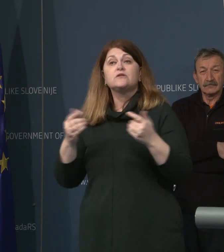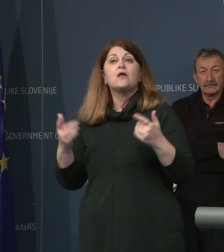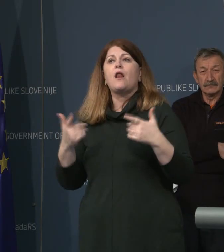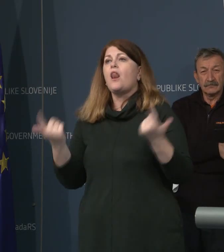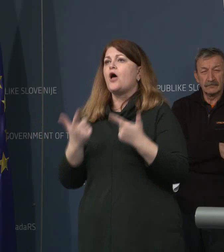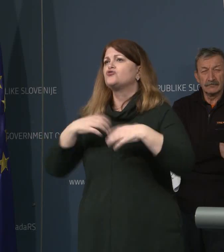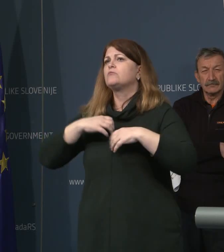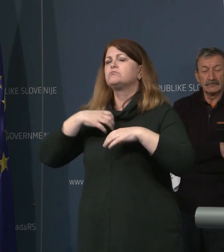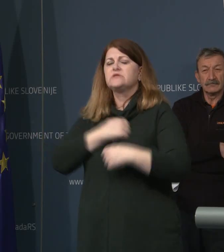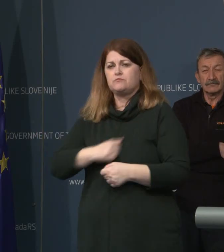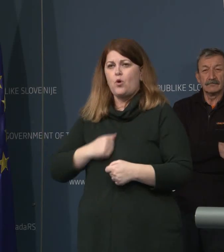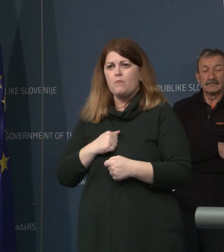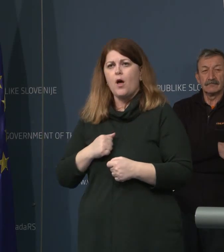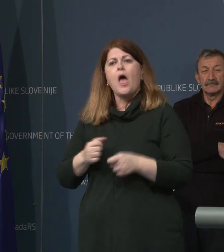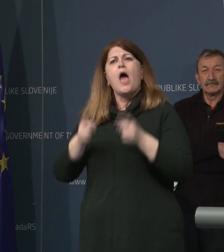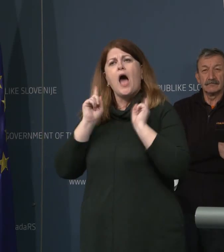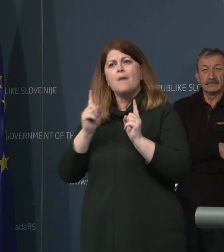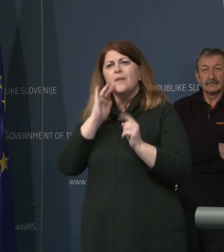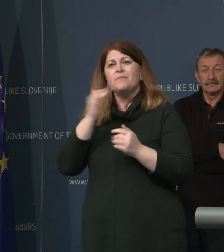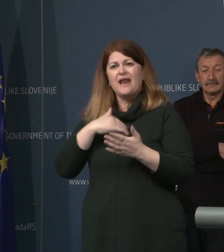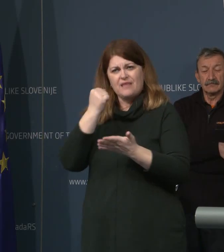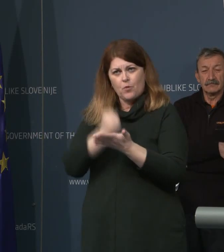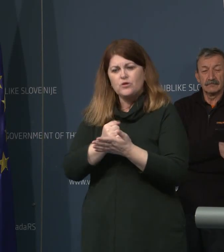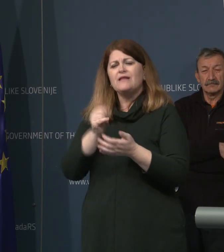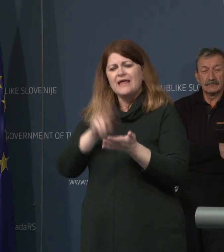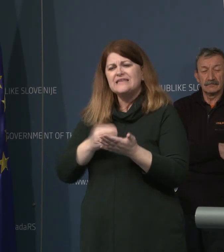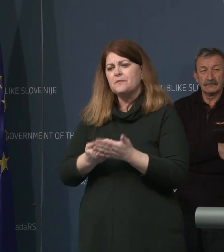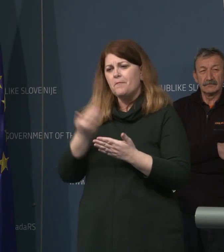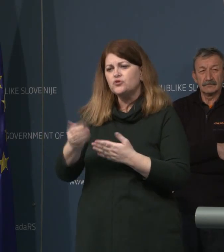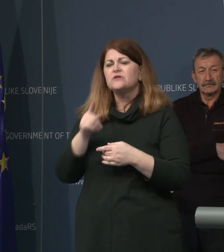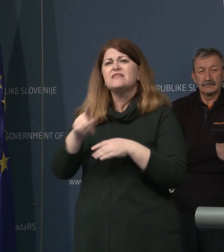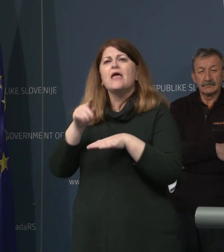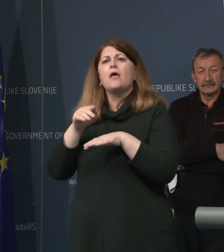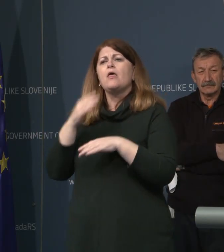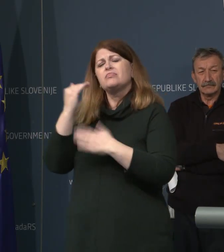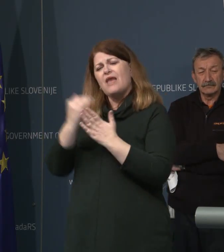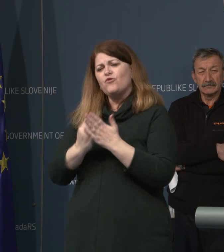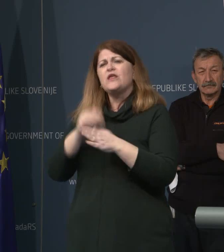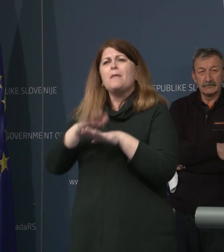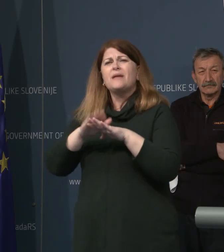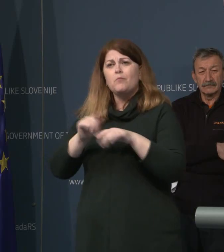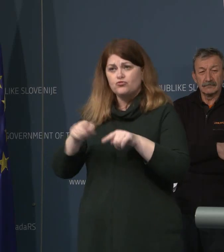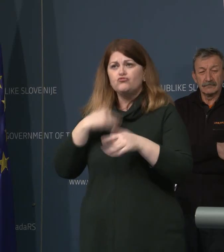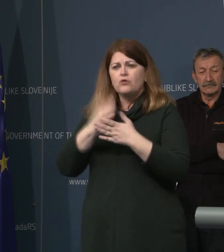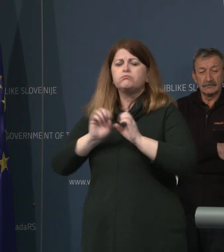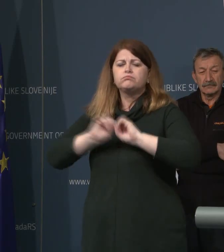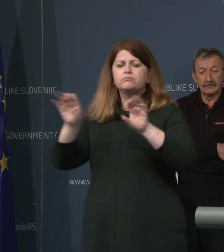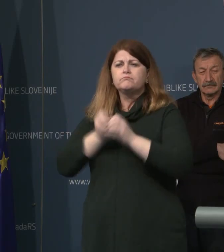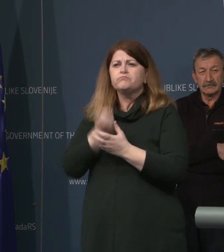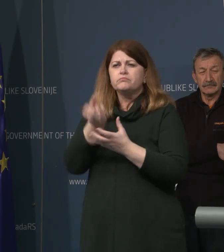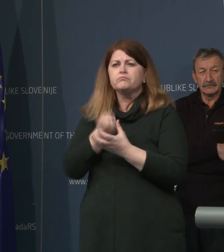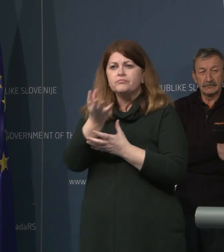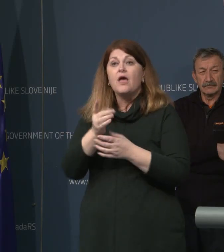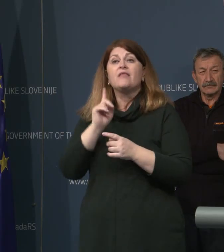zbolimo. Apsolutno bi pa poudarila, da je zdaj pa res priložnost, da se teh priporočil, ki so bila veliko krat dana, da je vendar